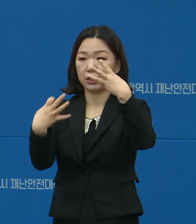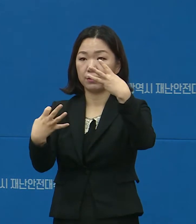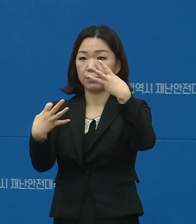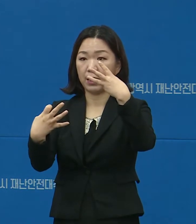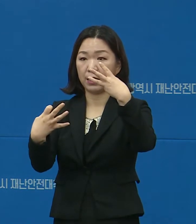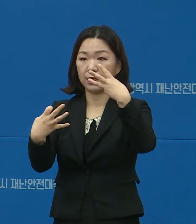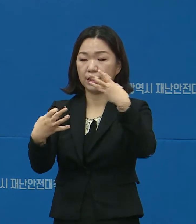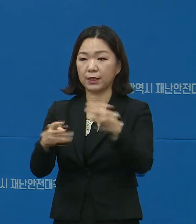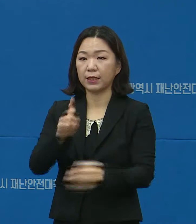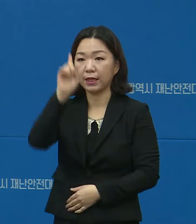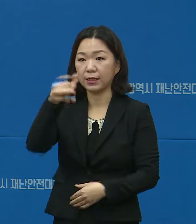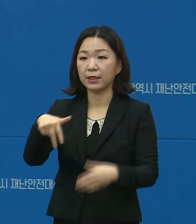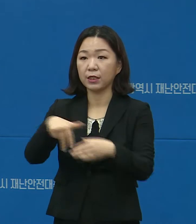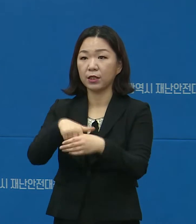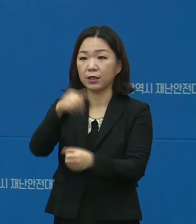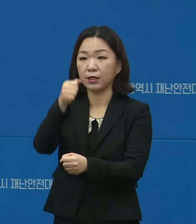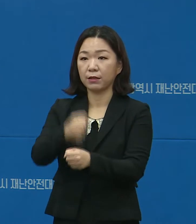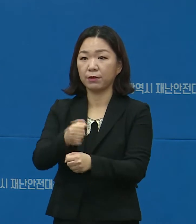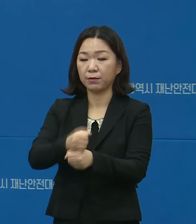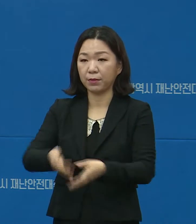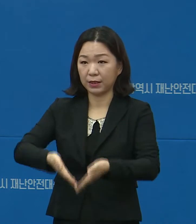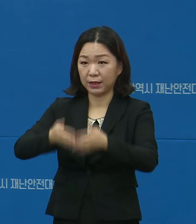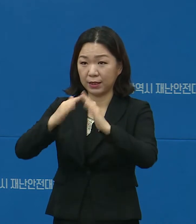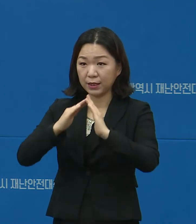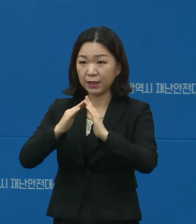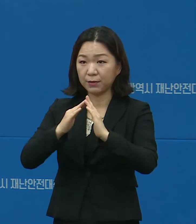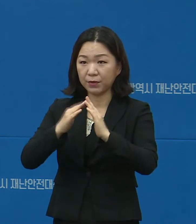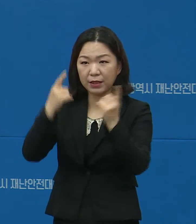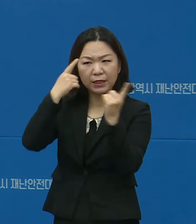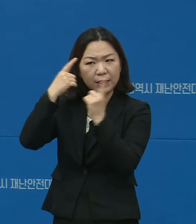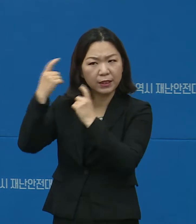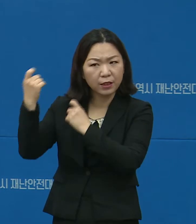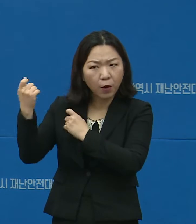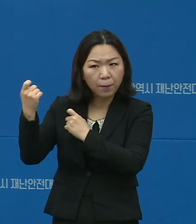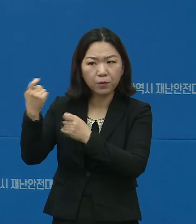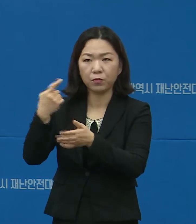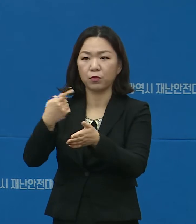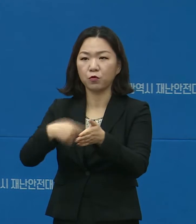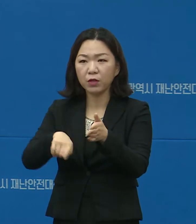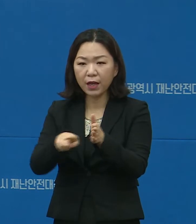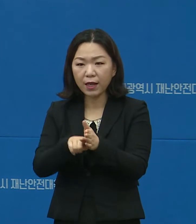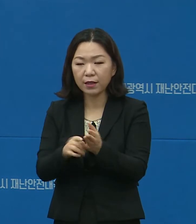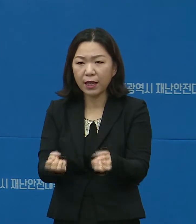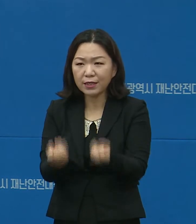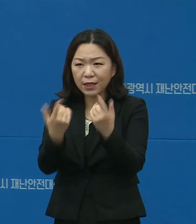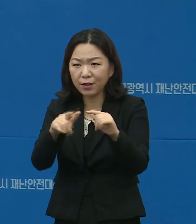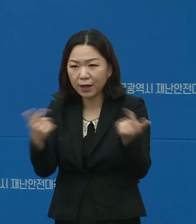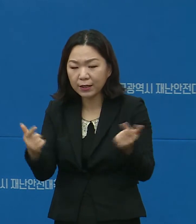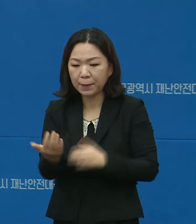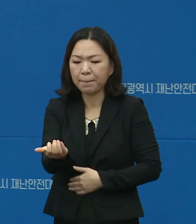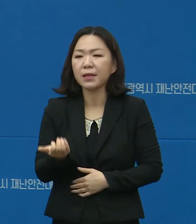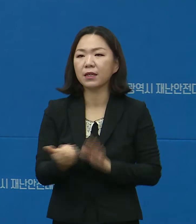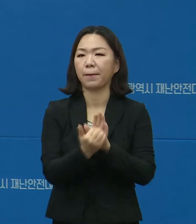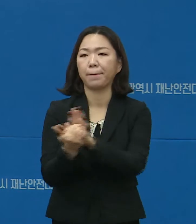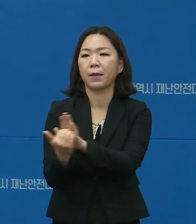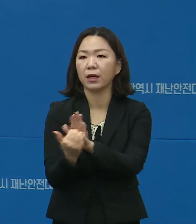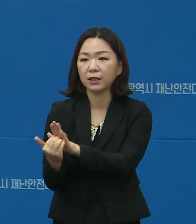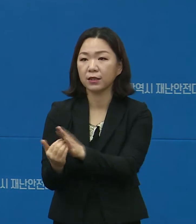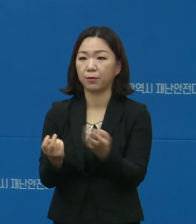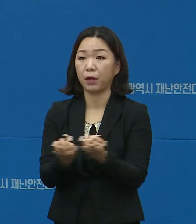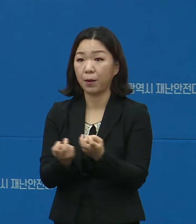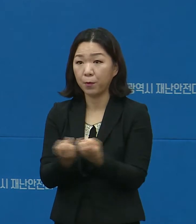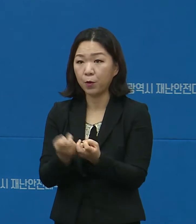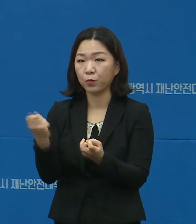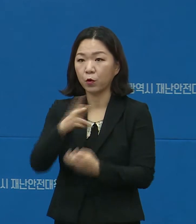신천지가 만들어진 날을 기념하기 위한 다양한 시도를 사전에 차단하기 위한 조치이자